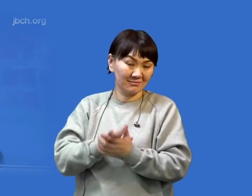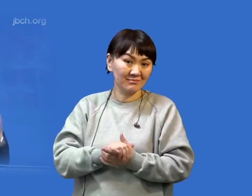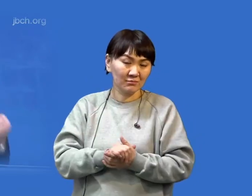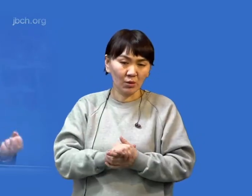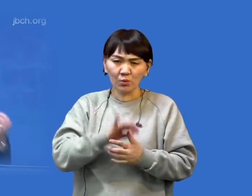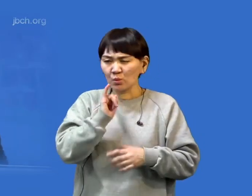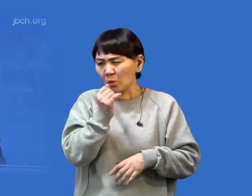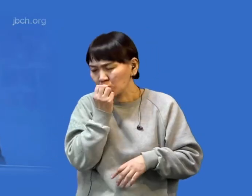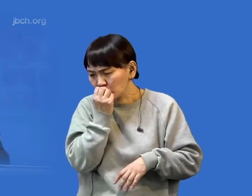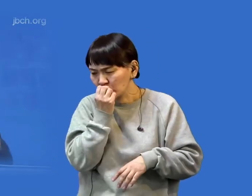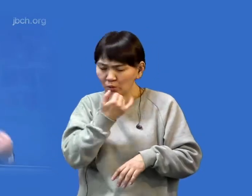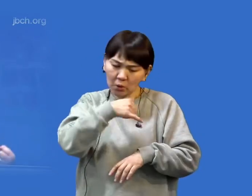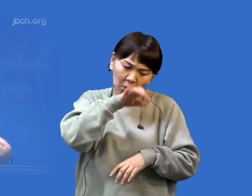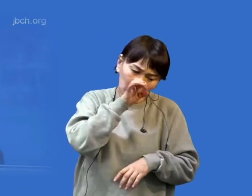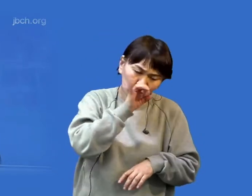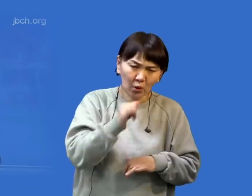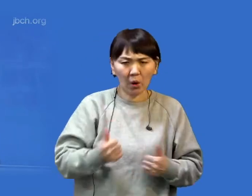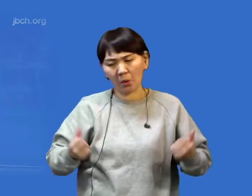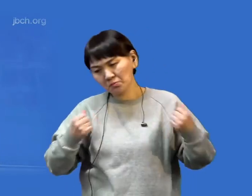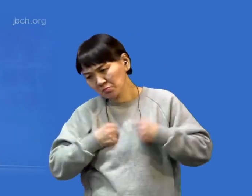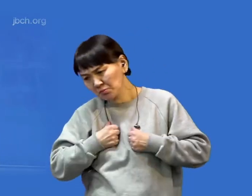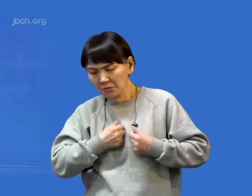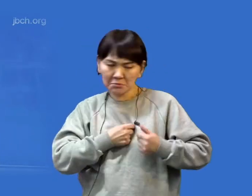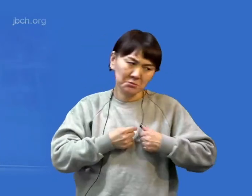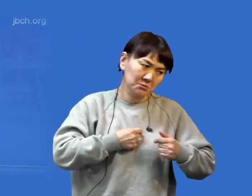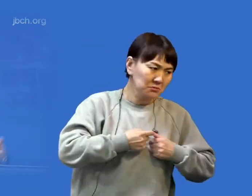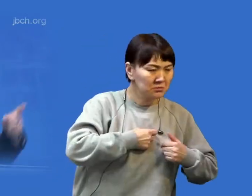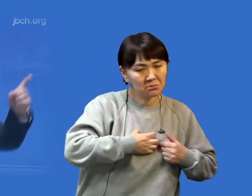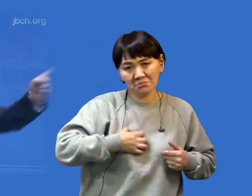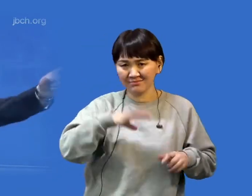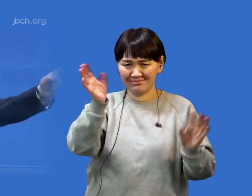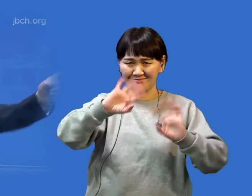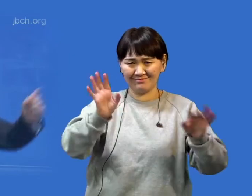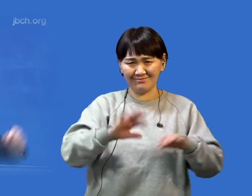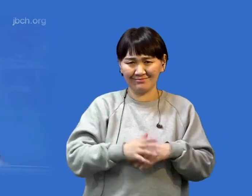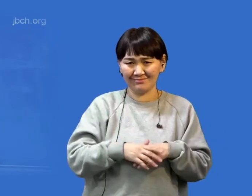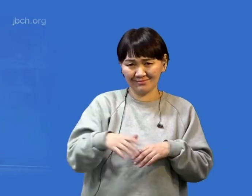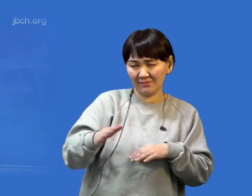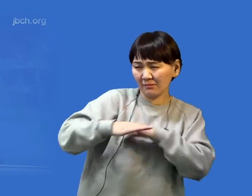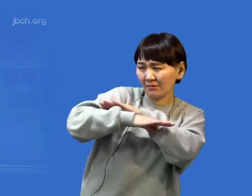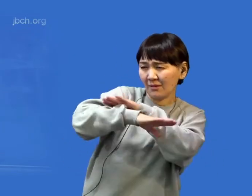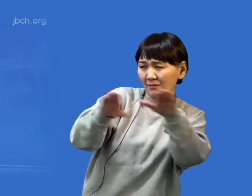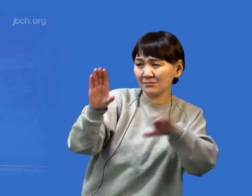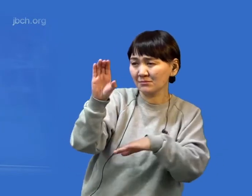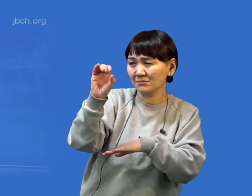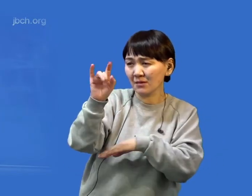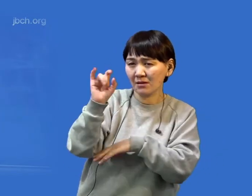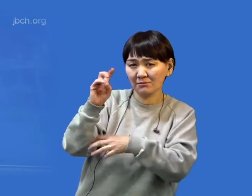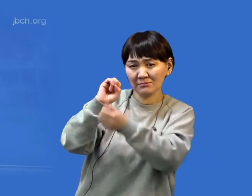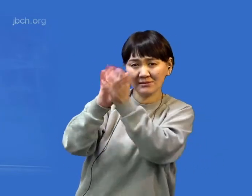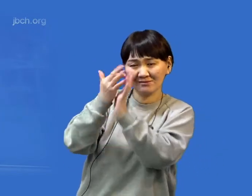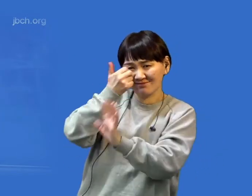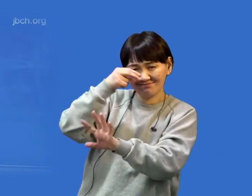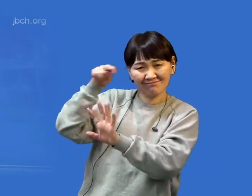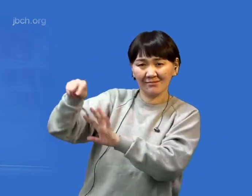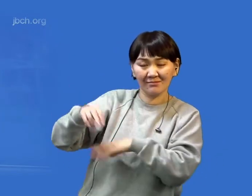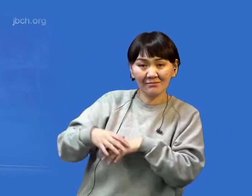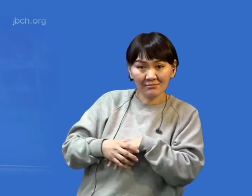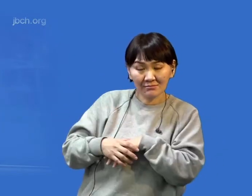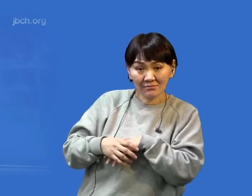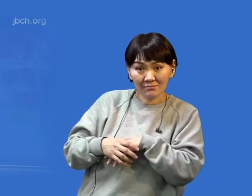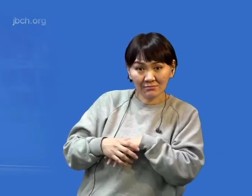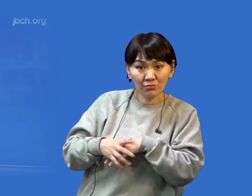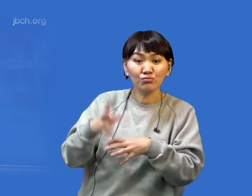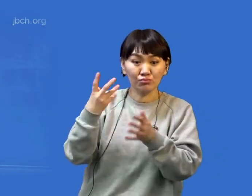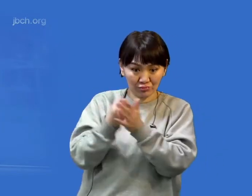Юу идэх үлээ, юу уух үлээ, юу өмсөх үлээ гэж санаа буу зов. Та нар талын сараан зэцгийг ургаж бууг ажиглаач.